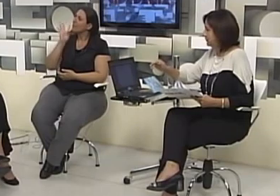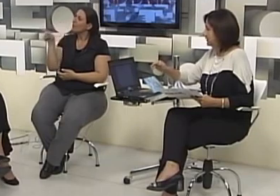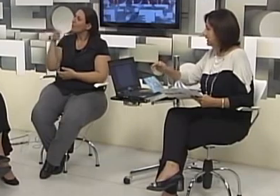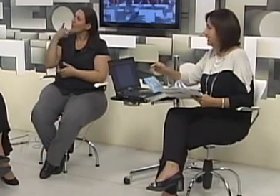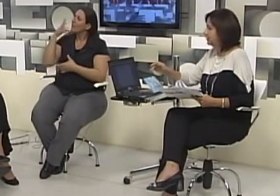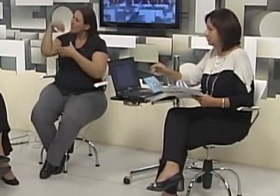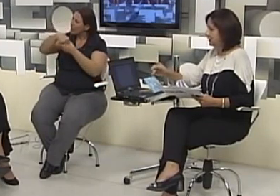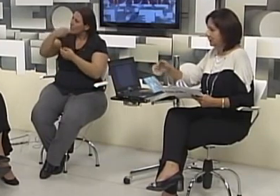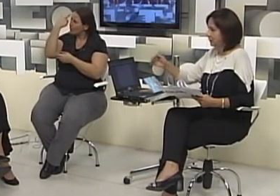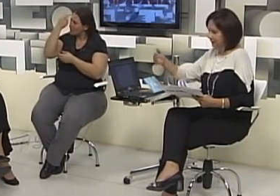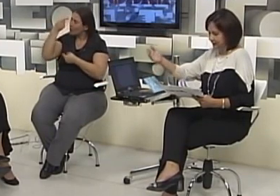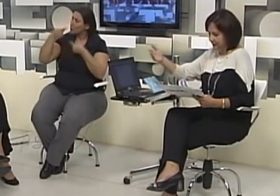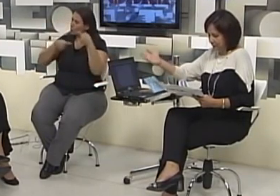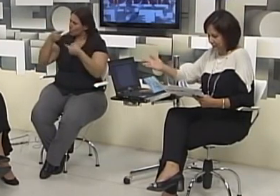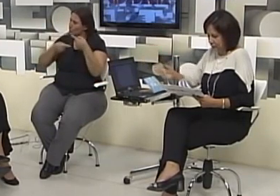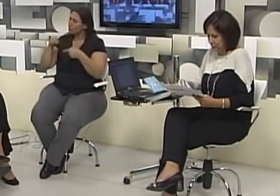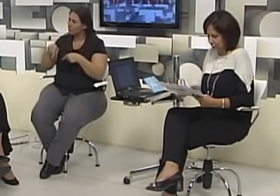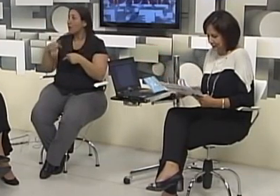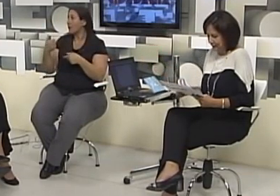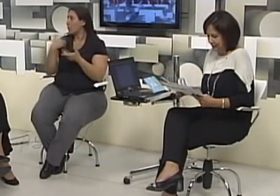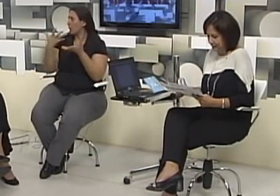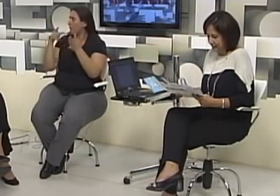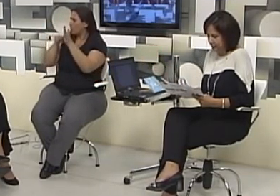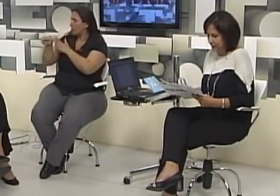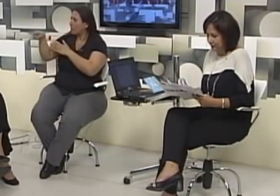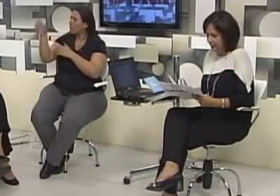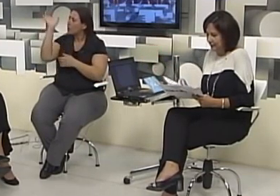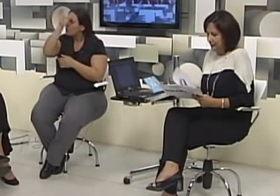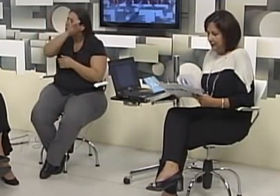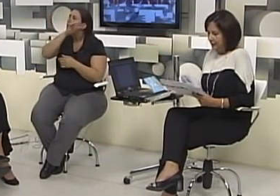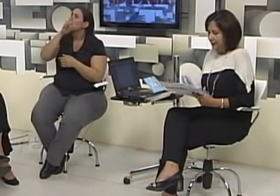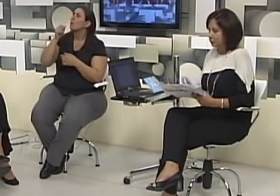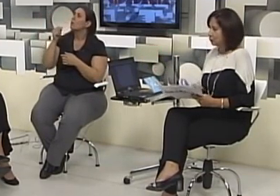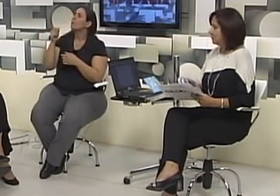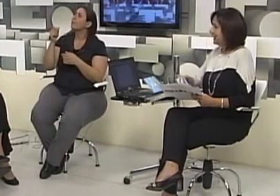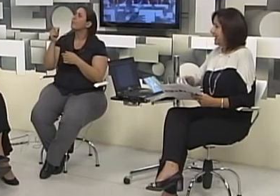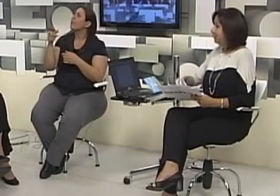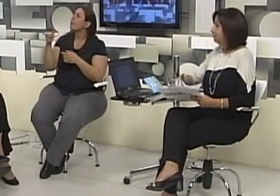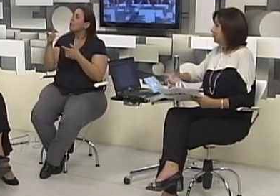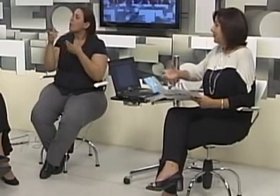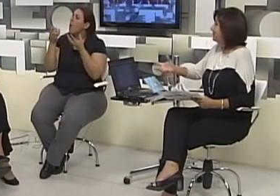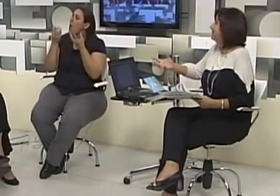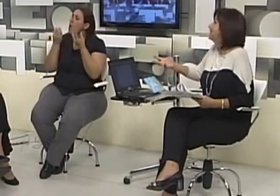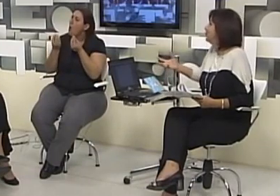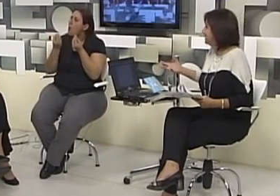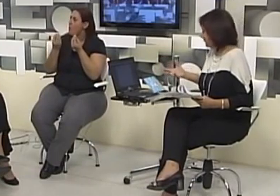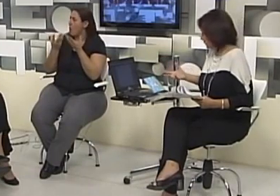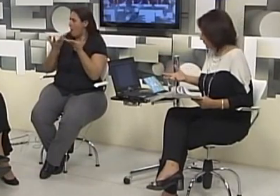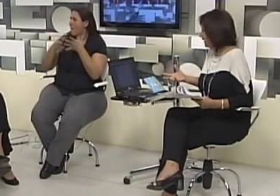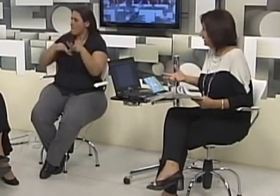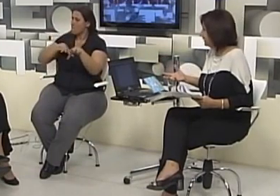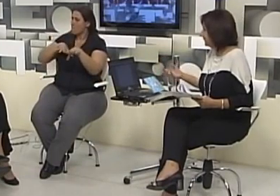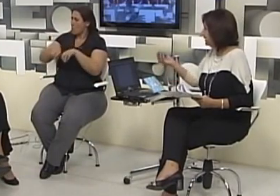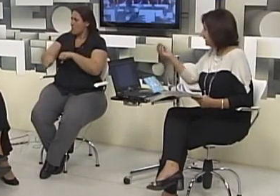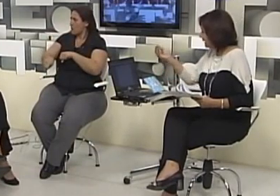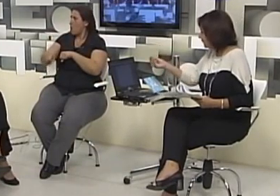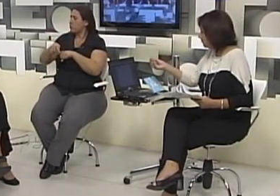da universidade, e agora eu até gostaria de perguntar para a Carolina, né, sobre a formação, então,